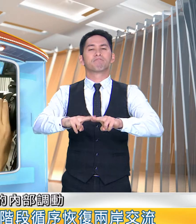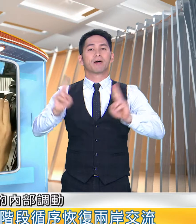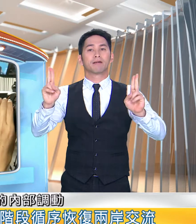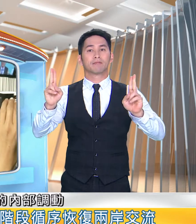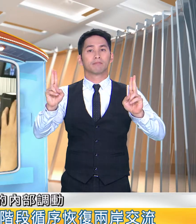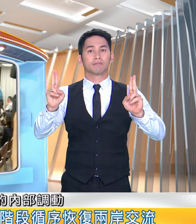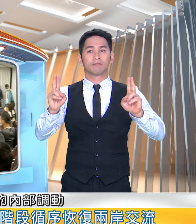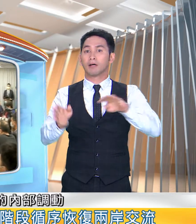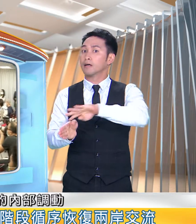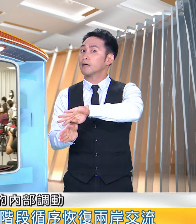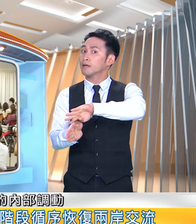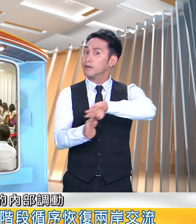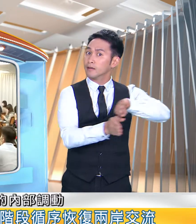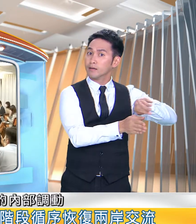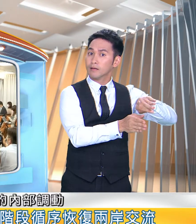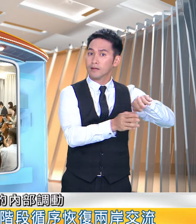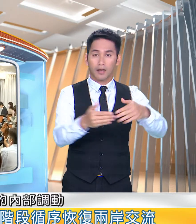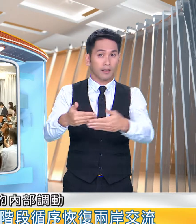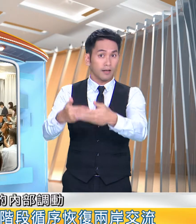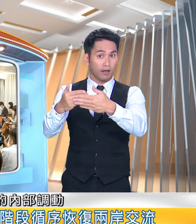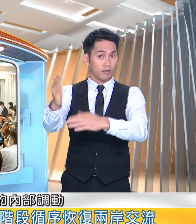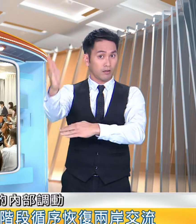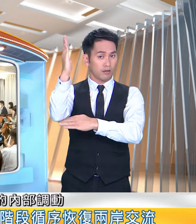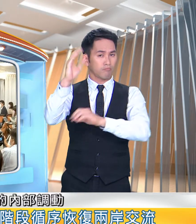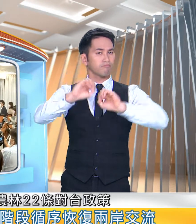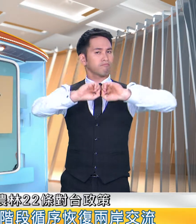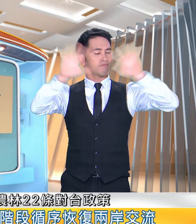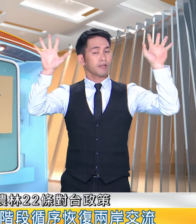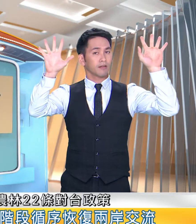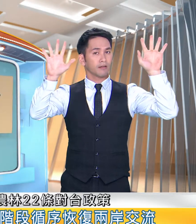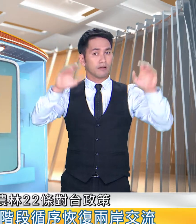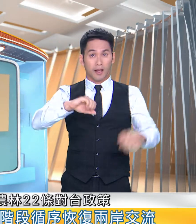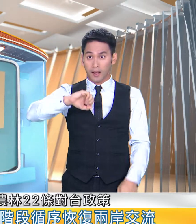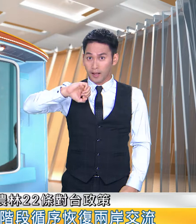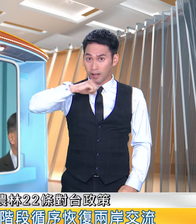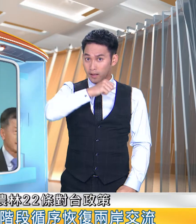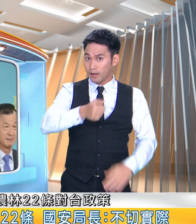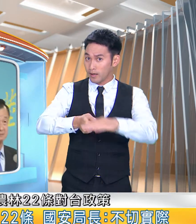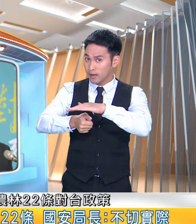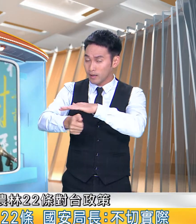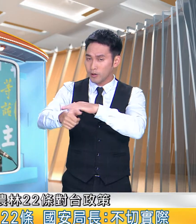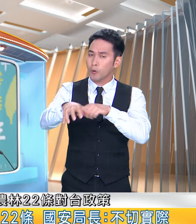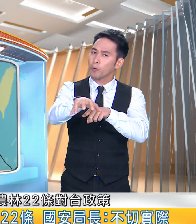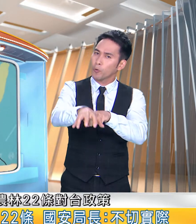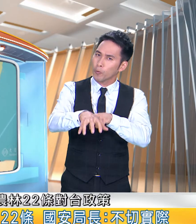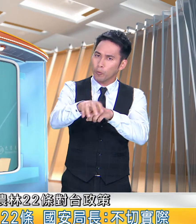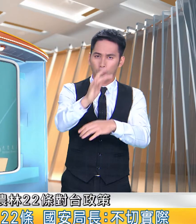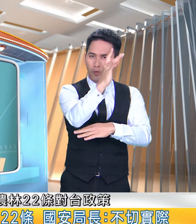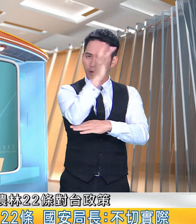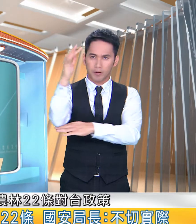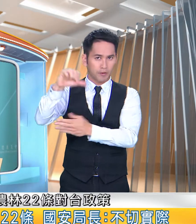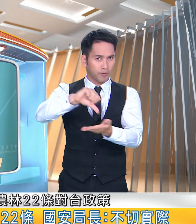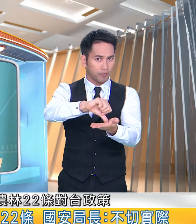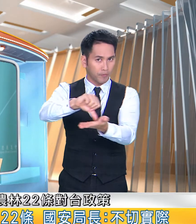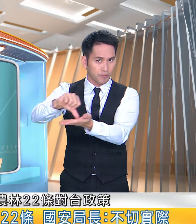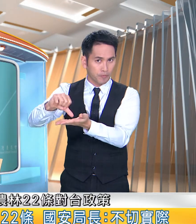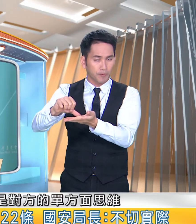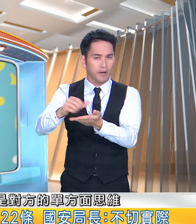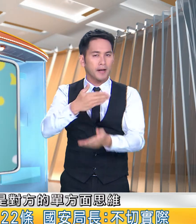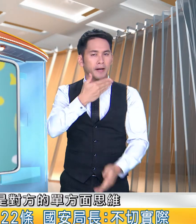国企业的内部调动。而对于中国祭出了农林22条对台政策，邱